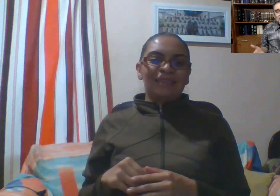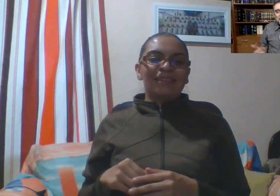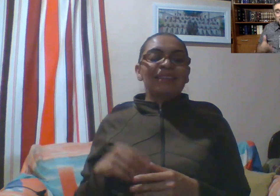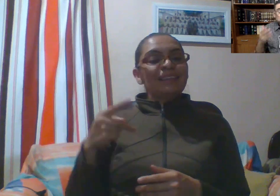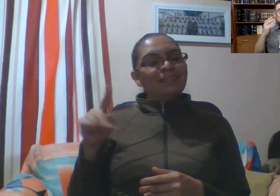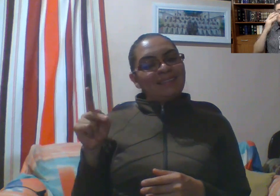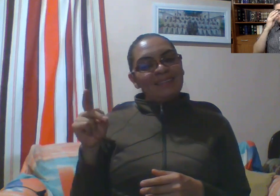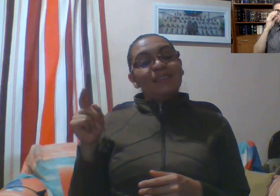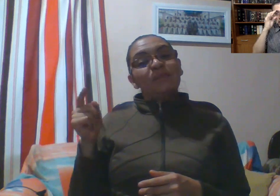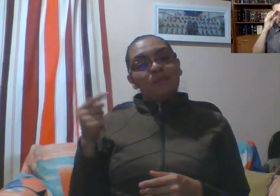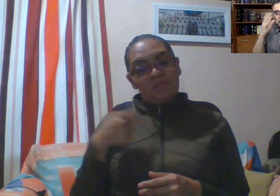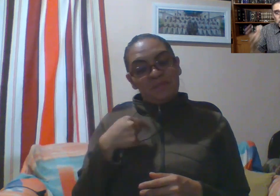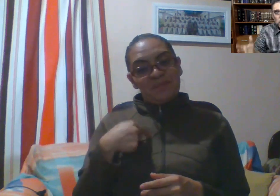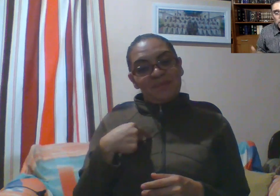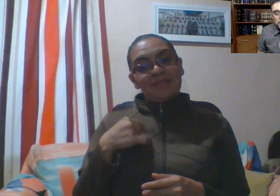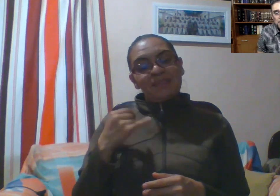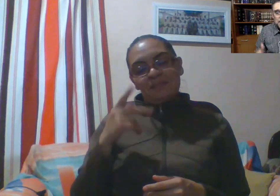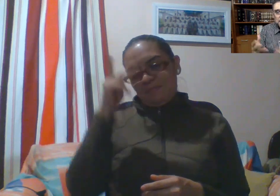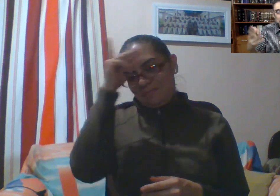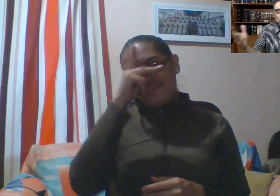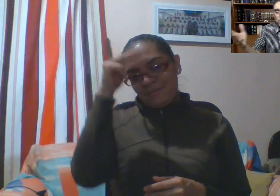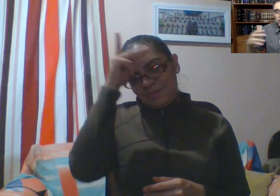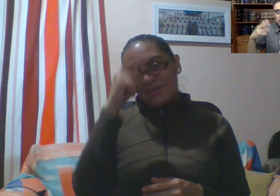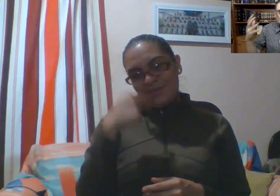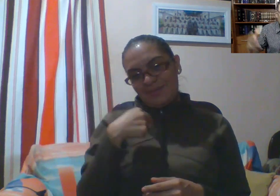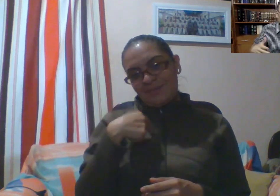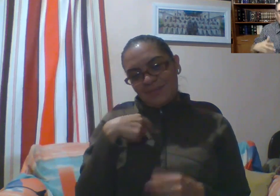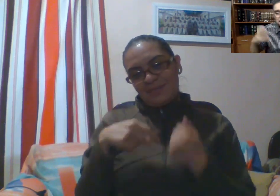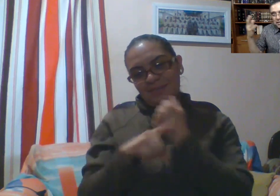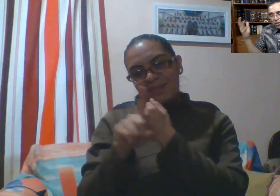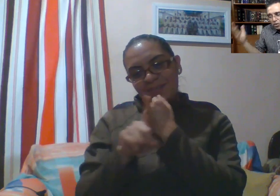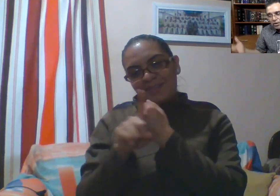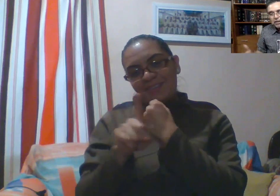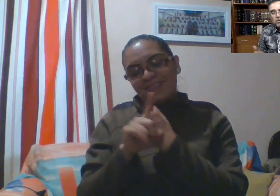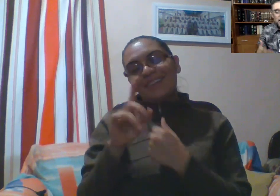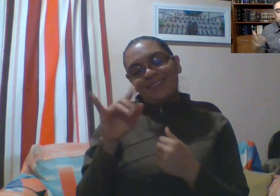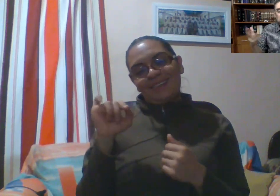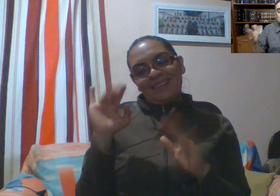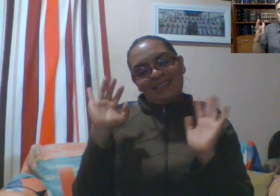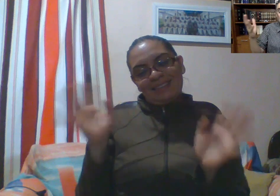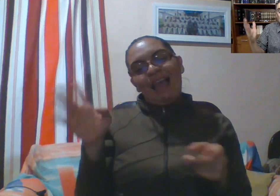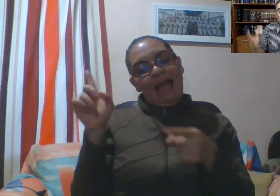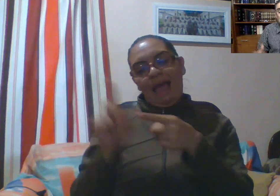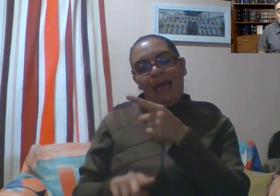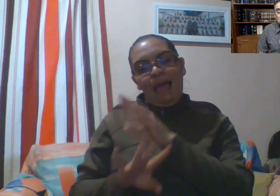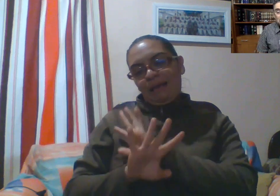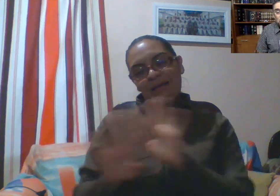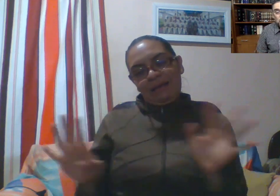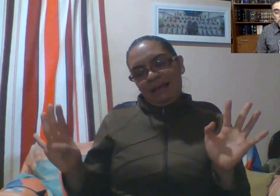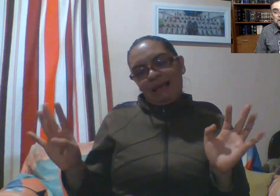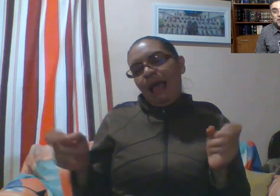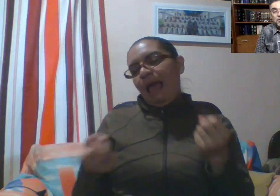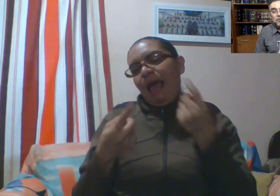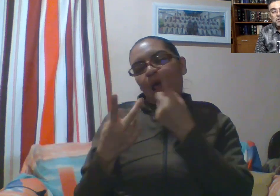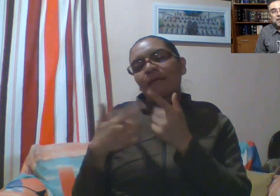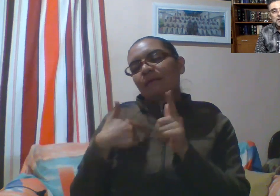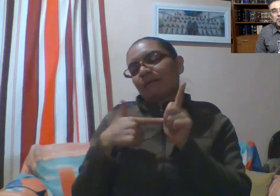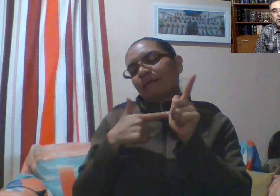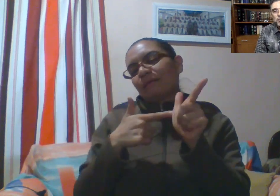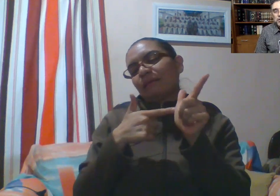Y por cierto, sí tuve problemas de ese tipo, infancia, psicológicos, traumas y lo que usted quiera. Algunos piensan que todavía no se me quitan, pero yo pienso